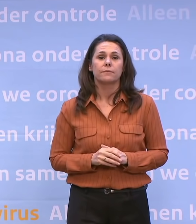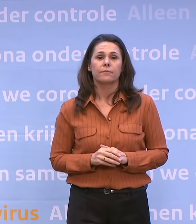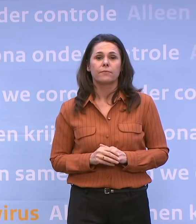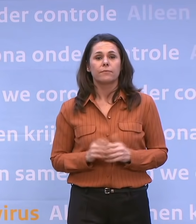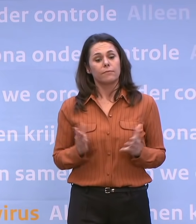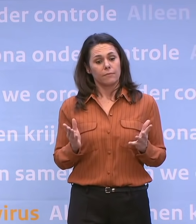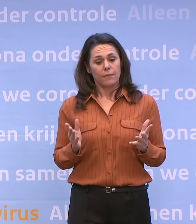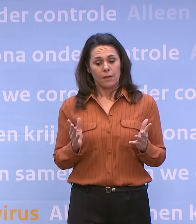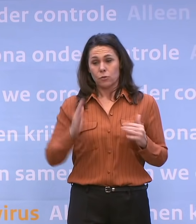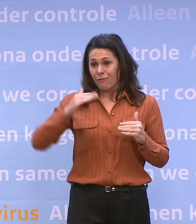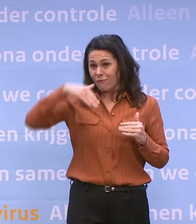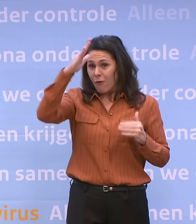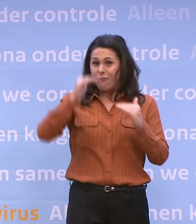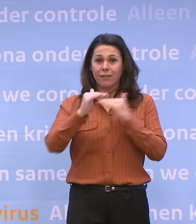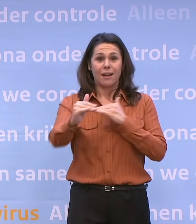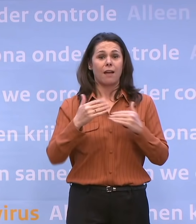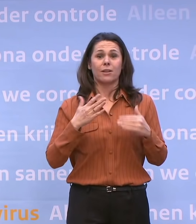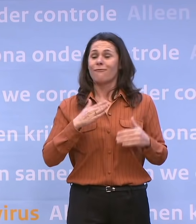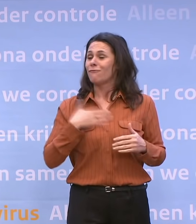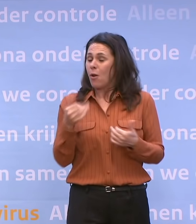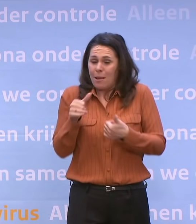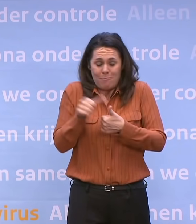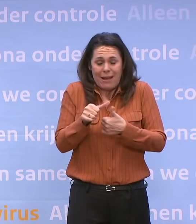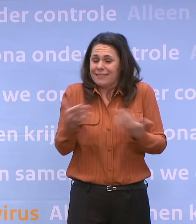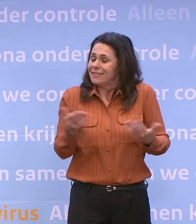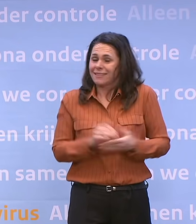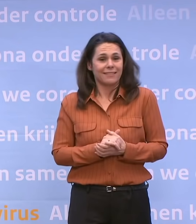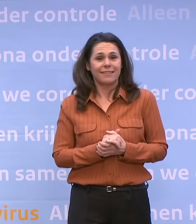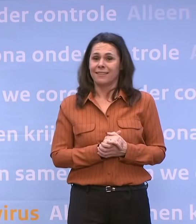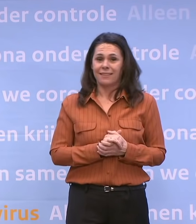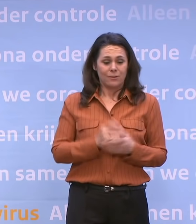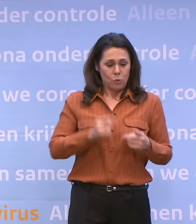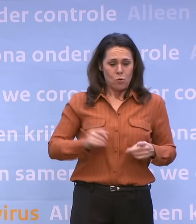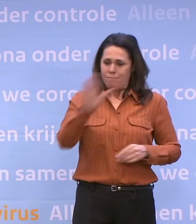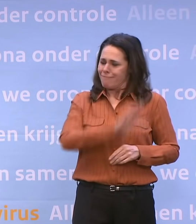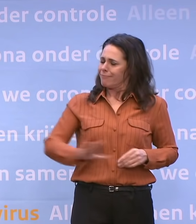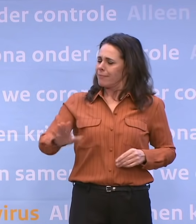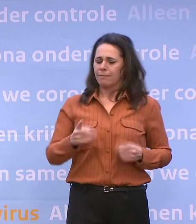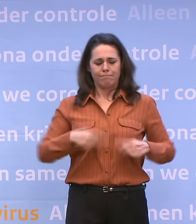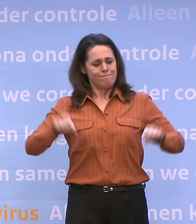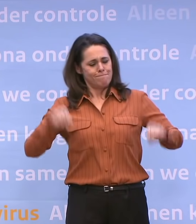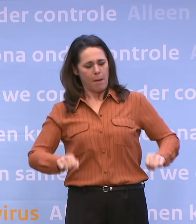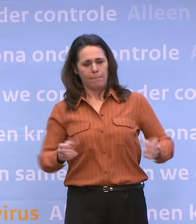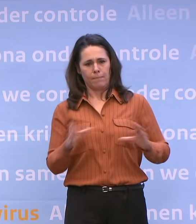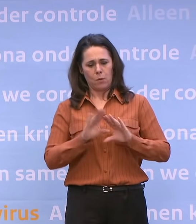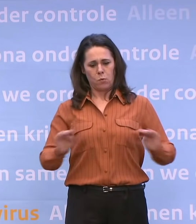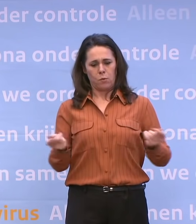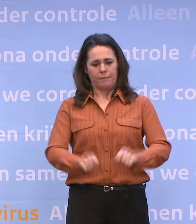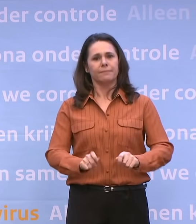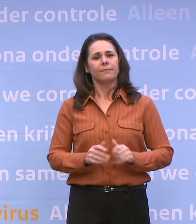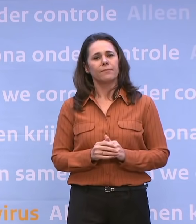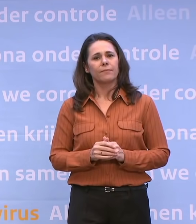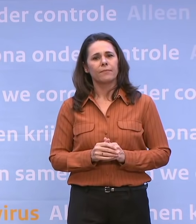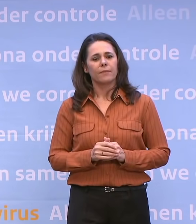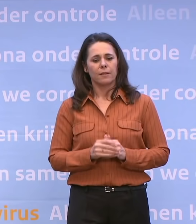kader vind ik het bij een volwassen land niet passen om te zeggen, wij gaan nu landelijk dit beslissen als wij niet verder kunnen kijken nu dan 28 april, om het